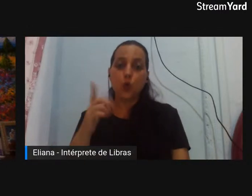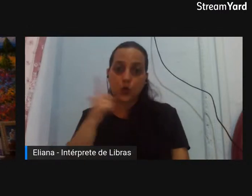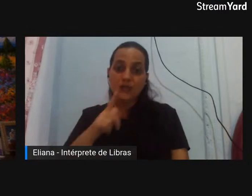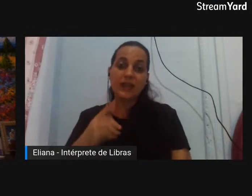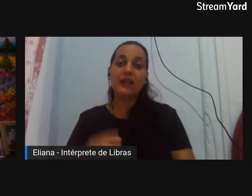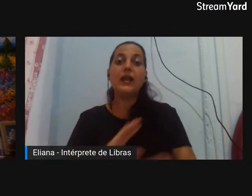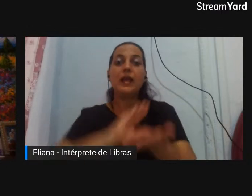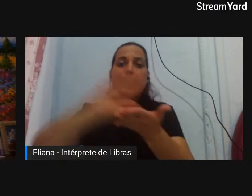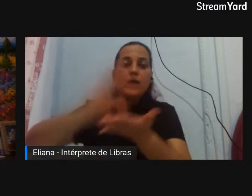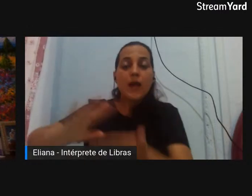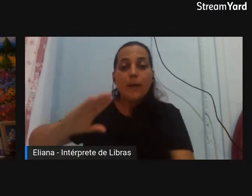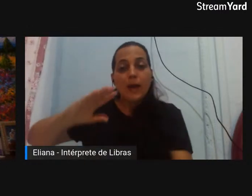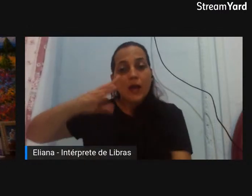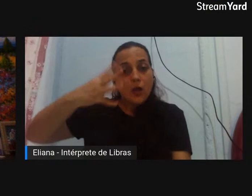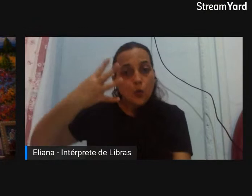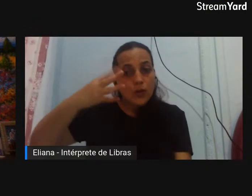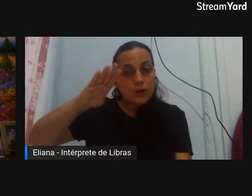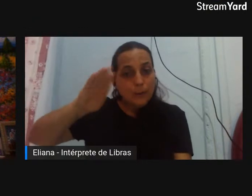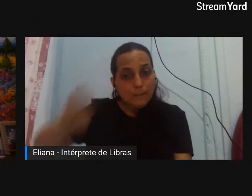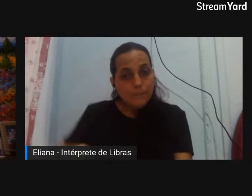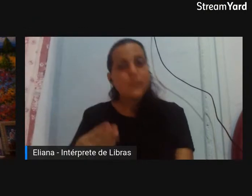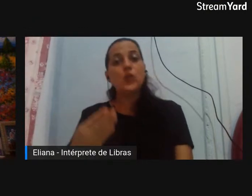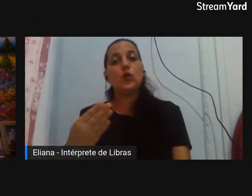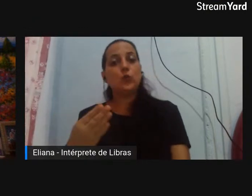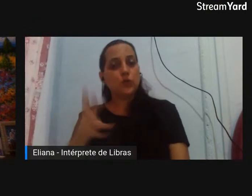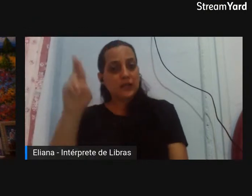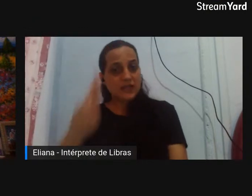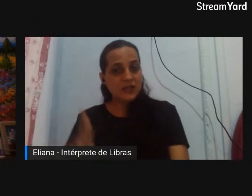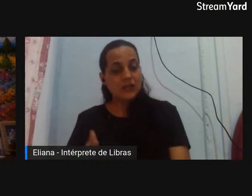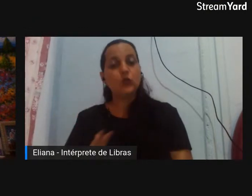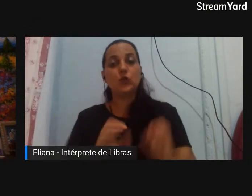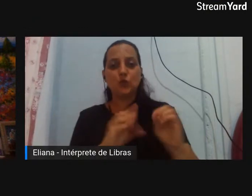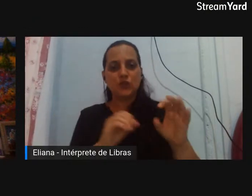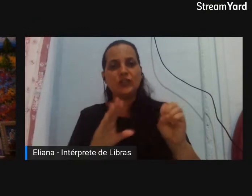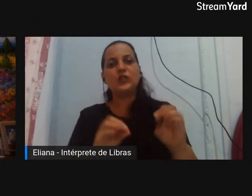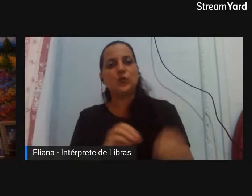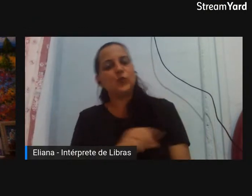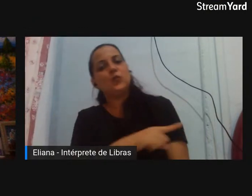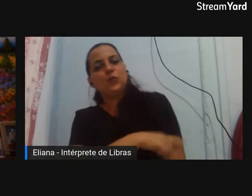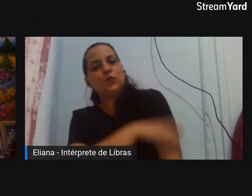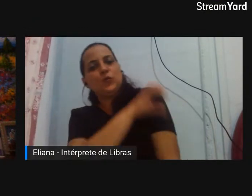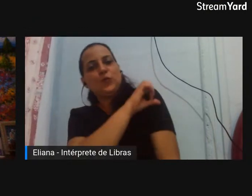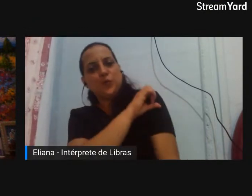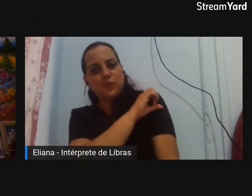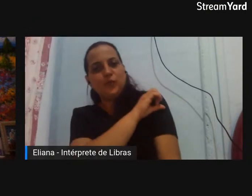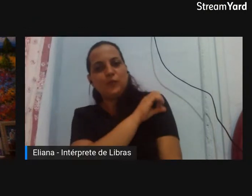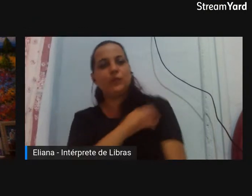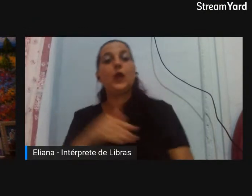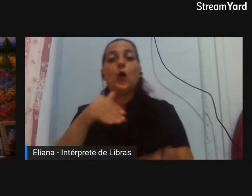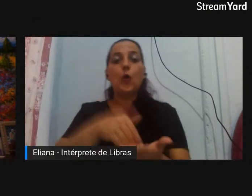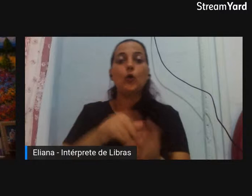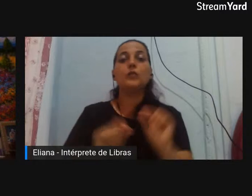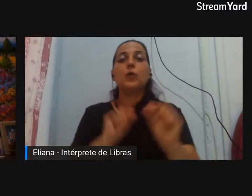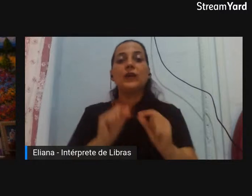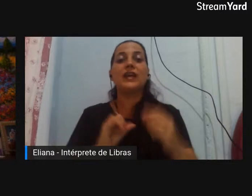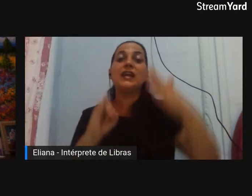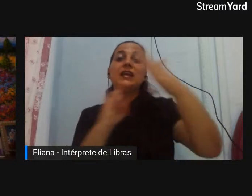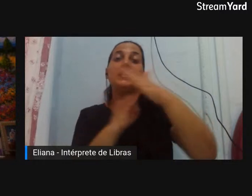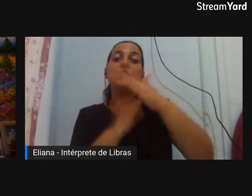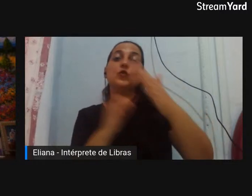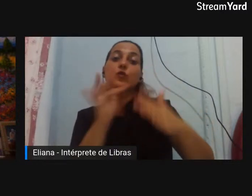4 bilhões de reais na educação básica. E, por último, mas não menos importante, os institutos